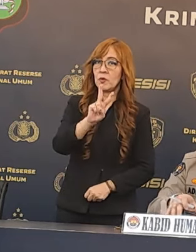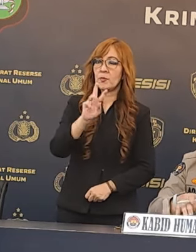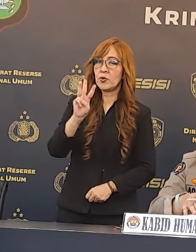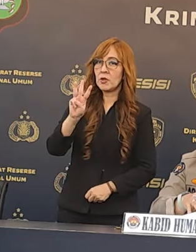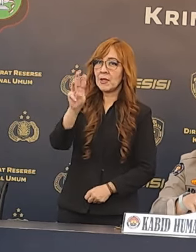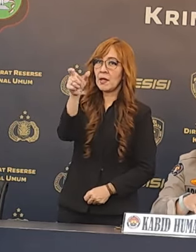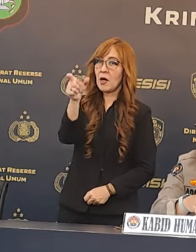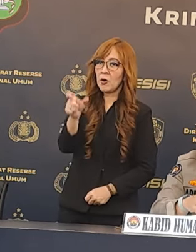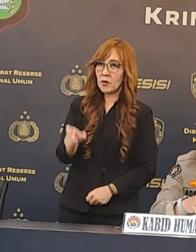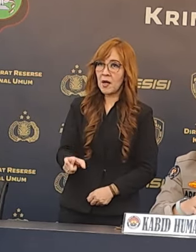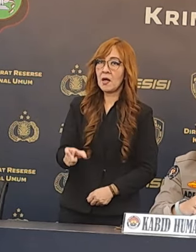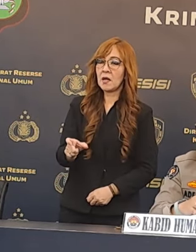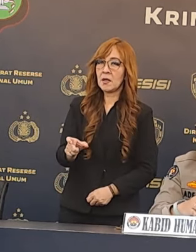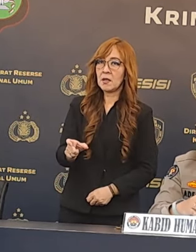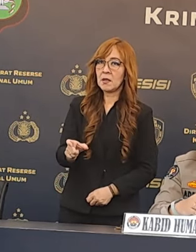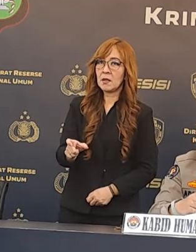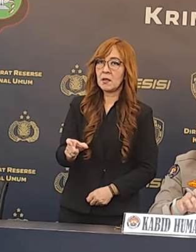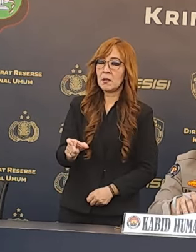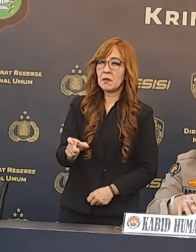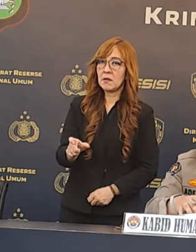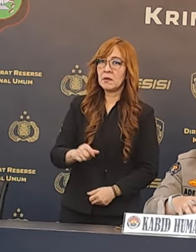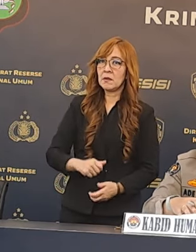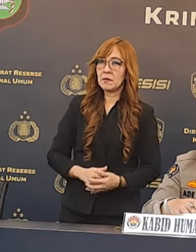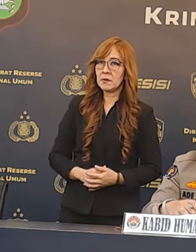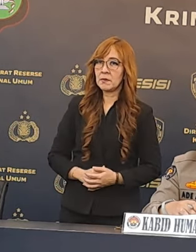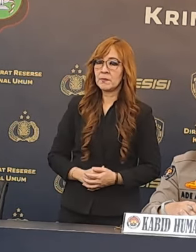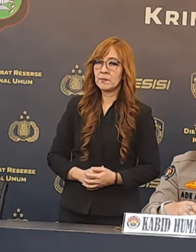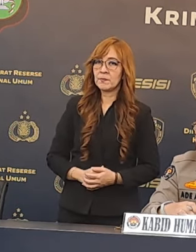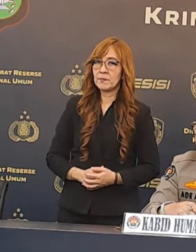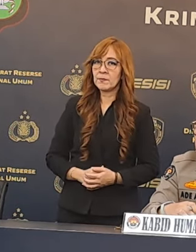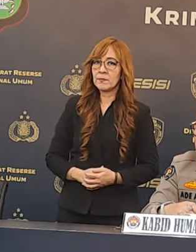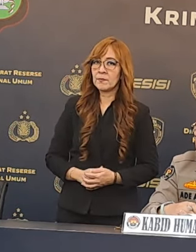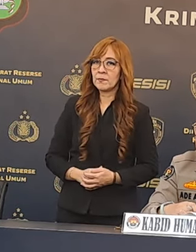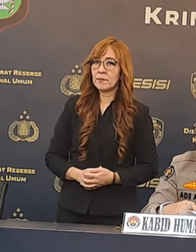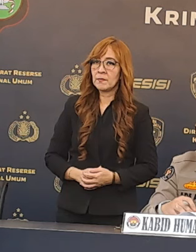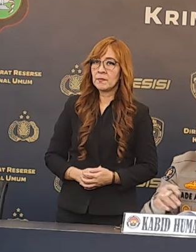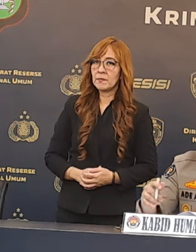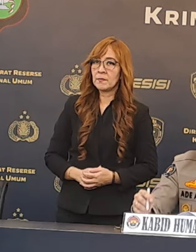23 orang, yang mana